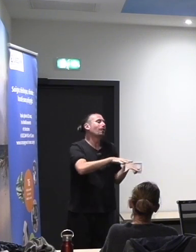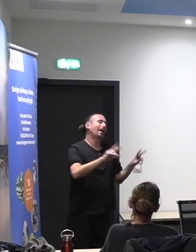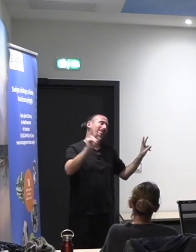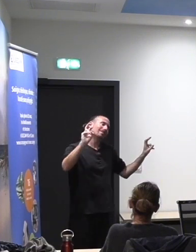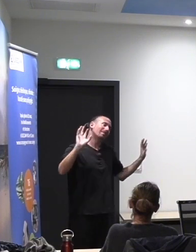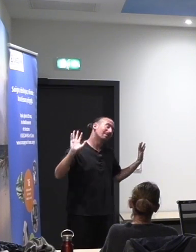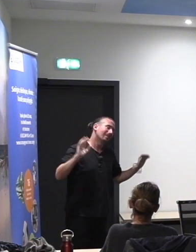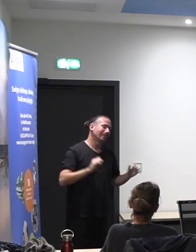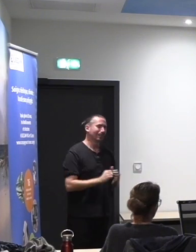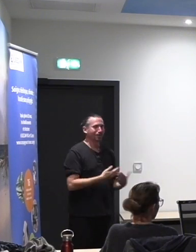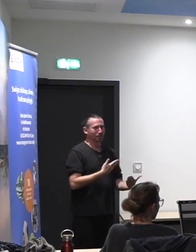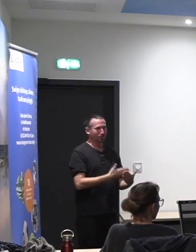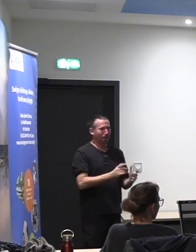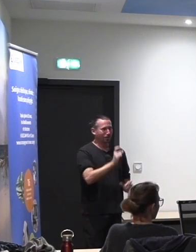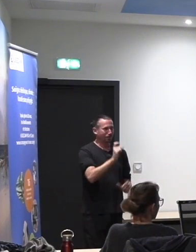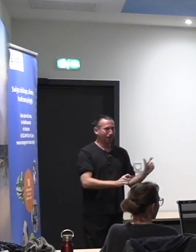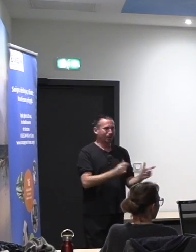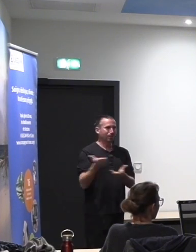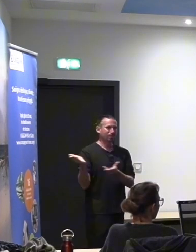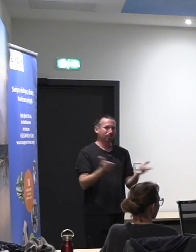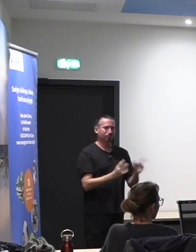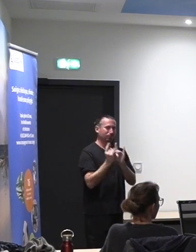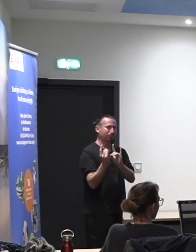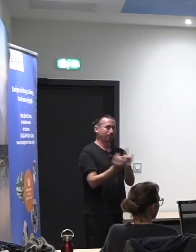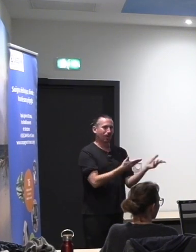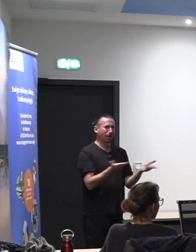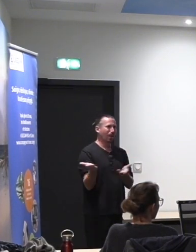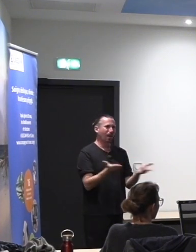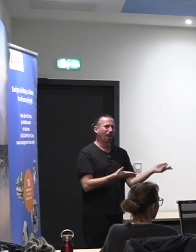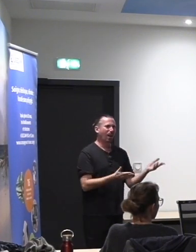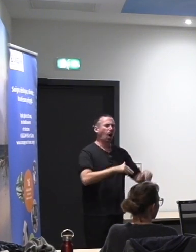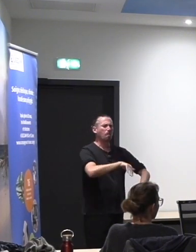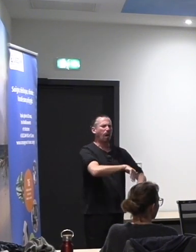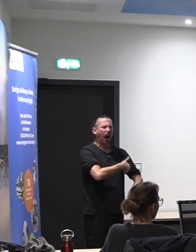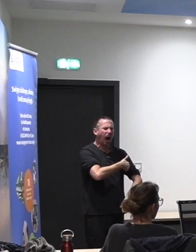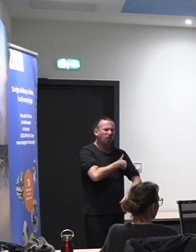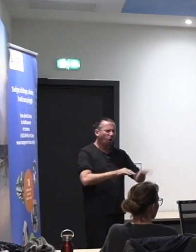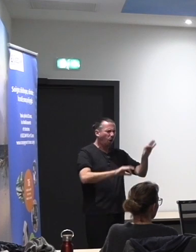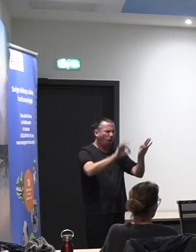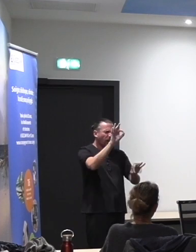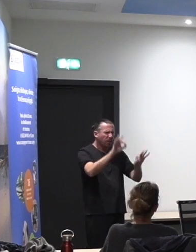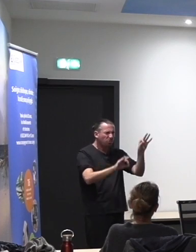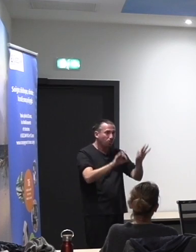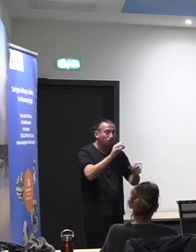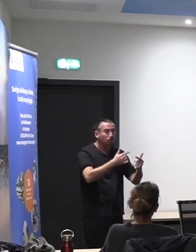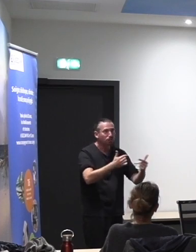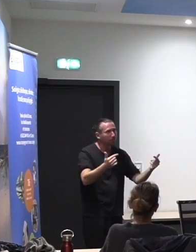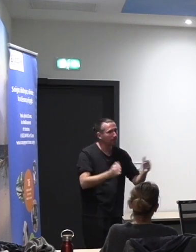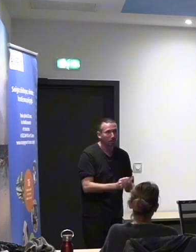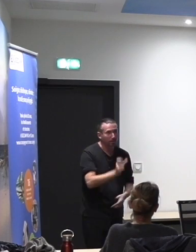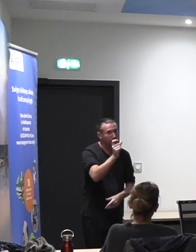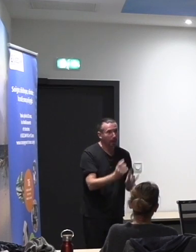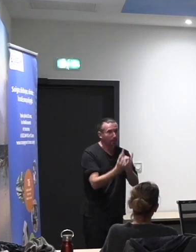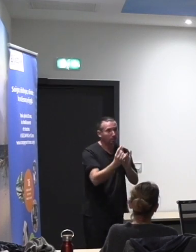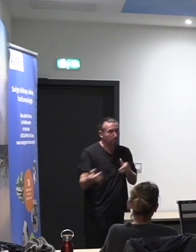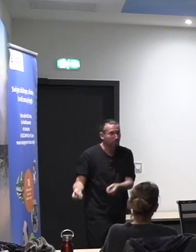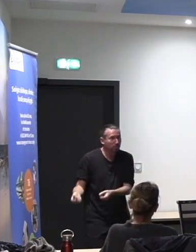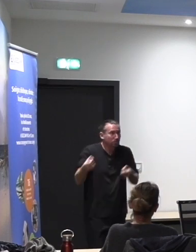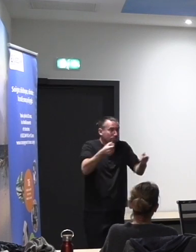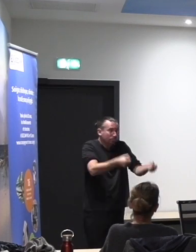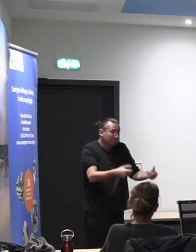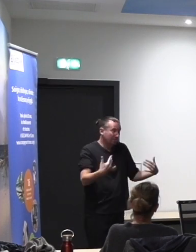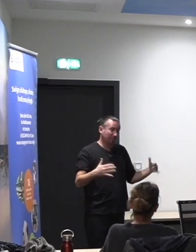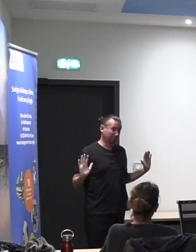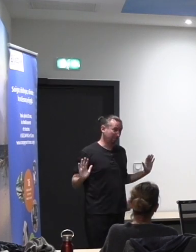formation avec des brancardiers qui s'appellent des agents régulateurs de je ne sais pas quoi. Enfin, c'est brancardier. Mais on a tellement honte de dire à quelqu'un qu'il est brancardier